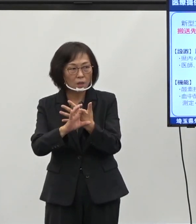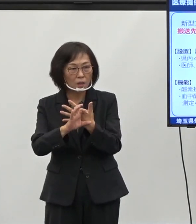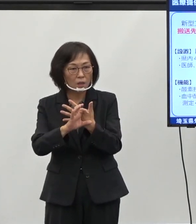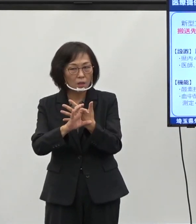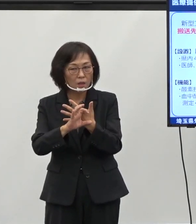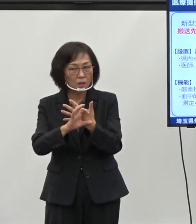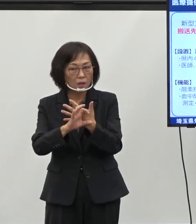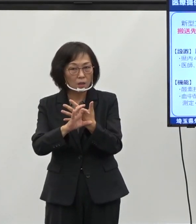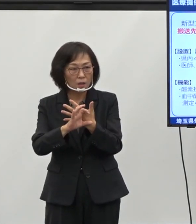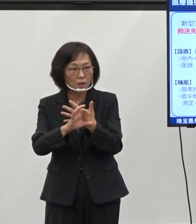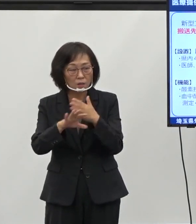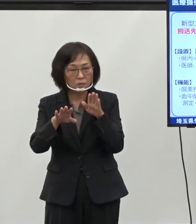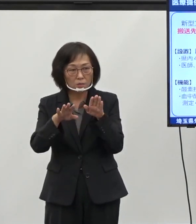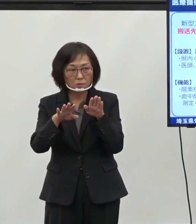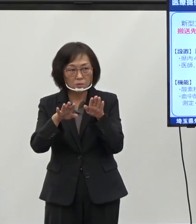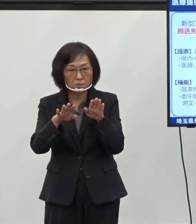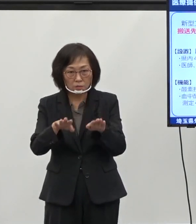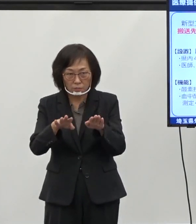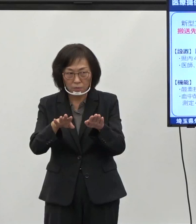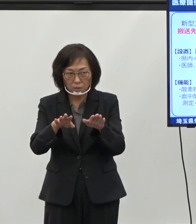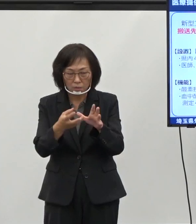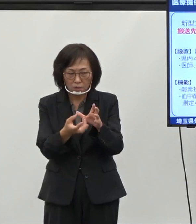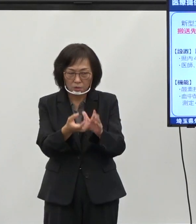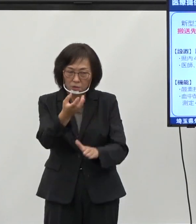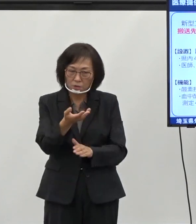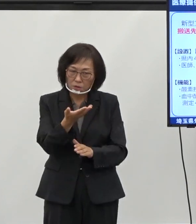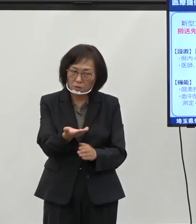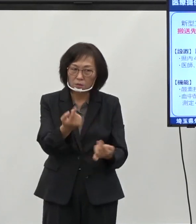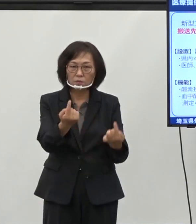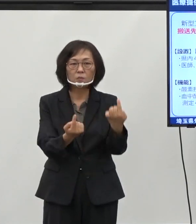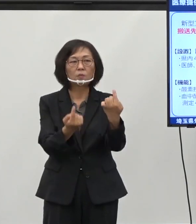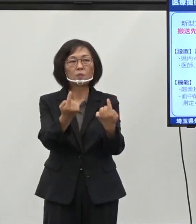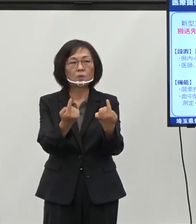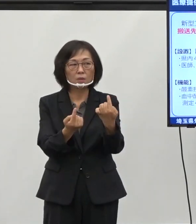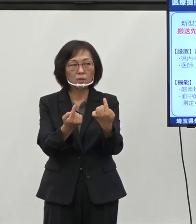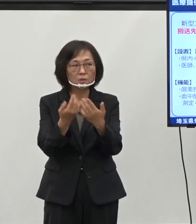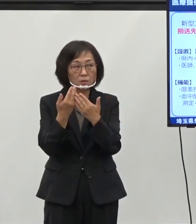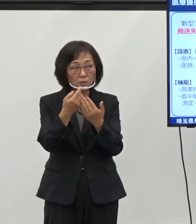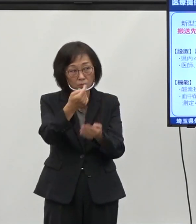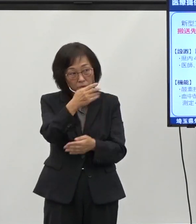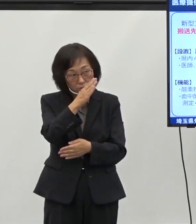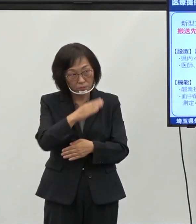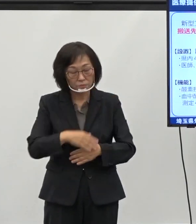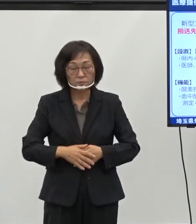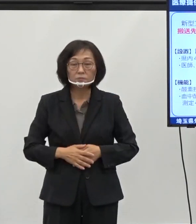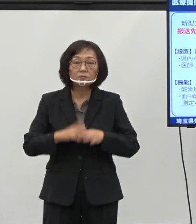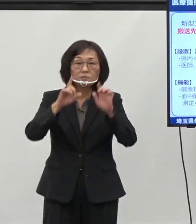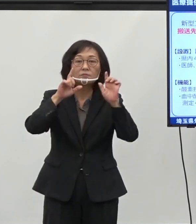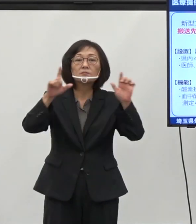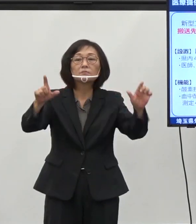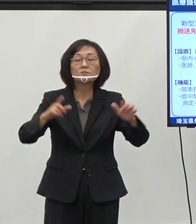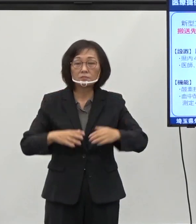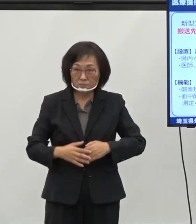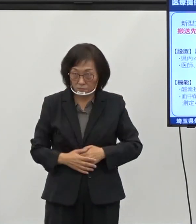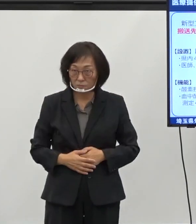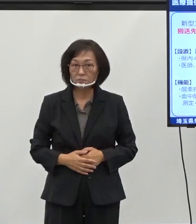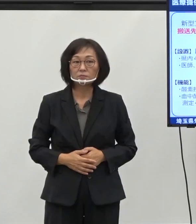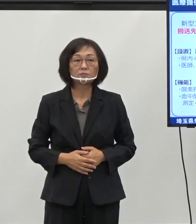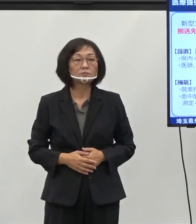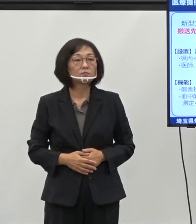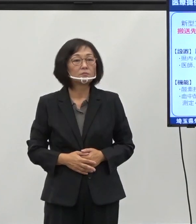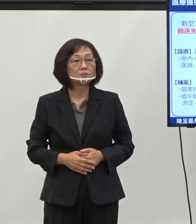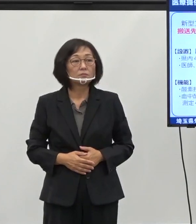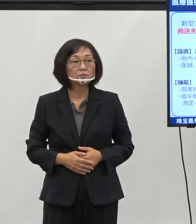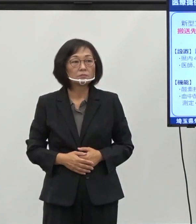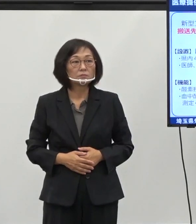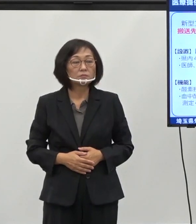今把握されている限りで出てきうるのかどうなのか、そのあたり今お考えを教えてください。 まず講談からお話をさせていただく